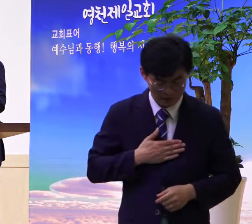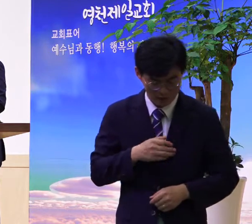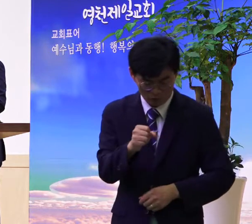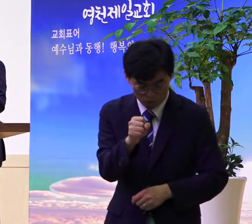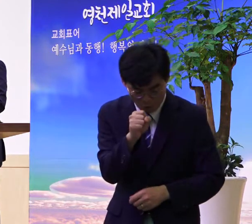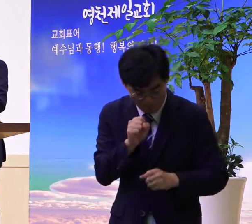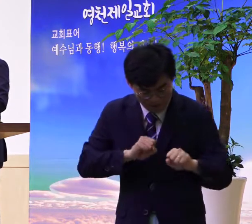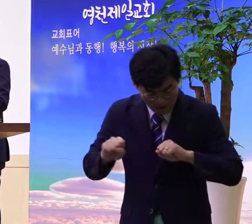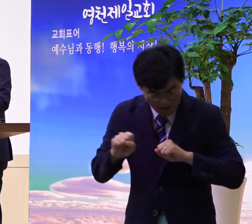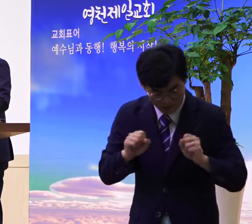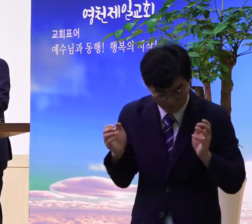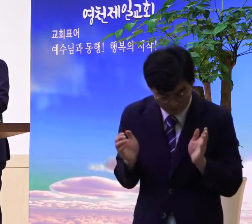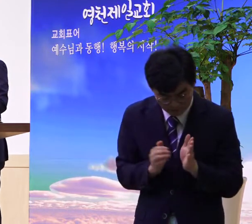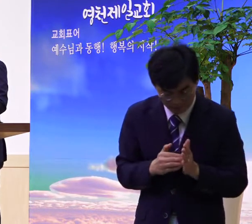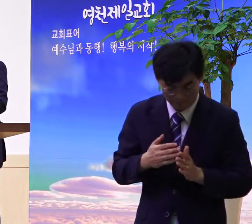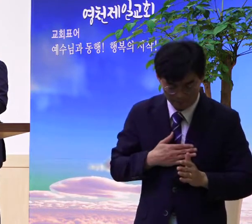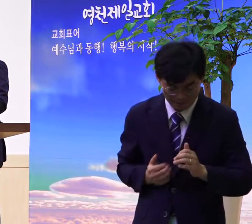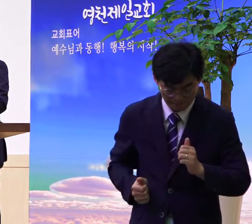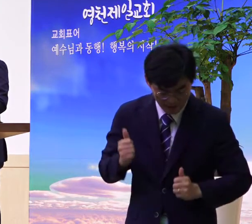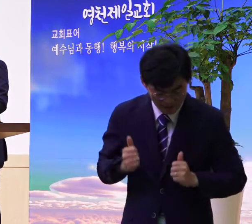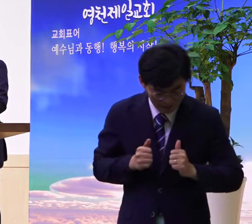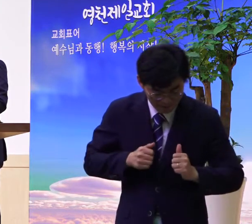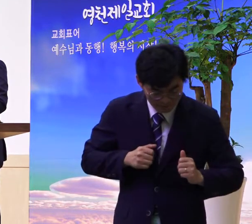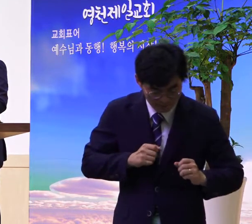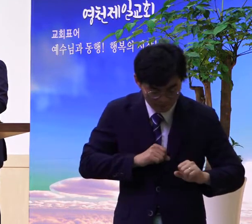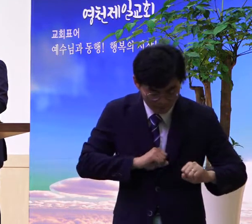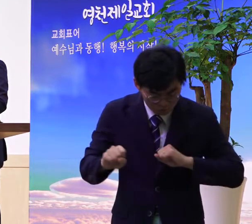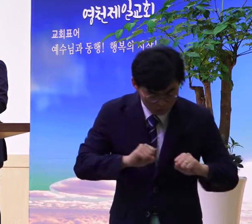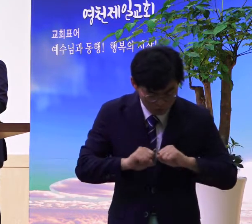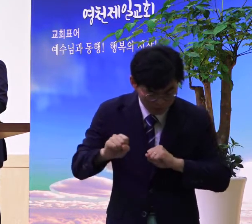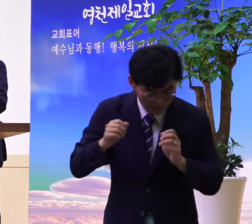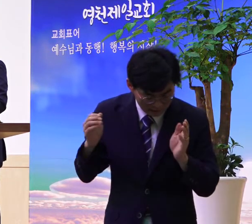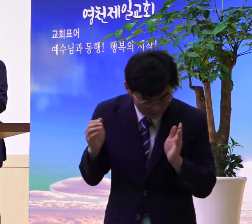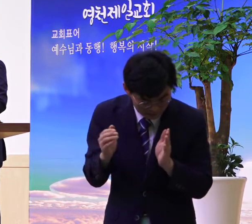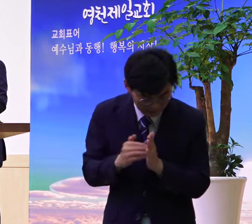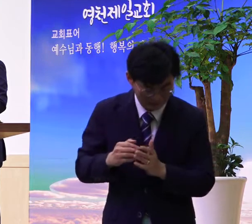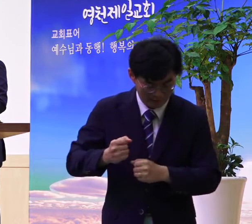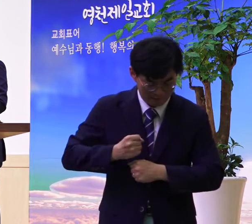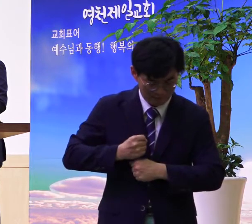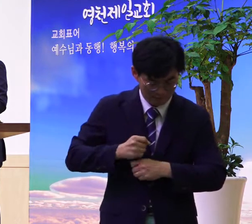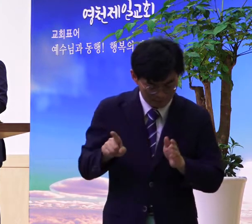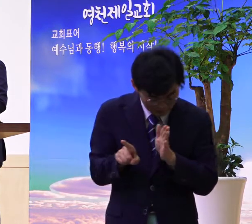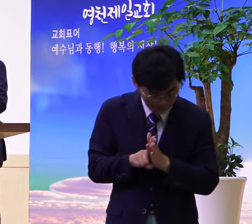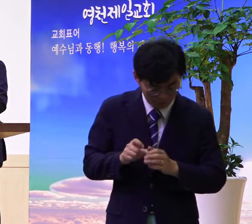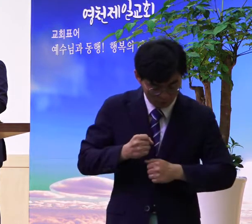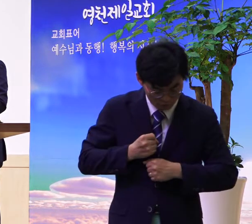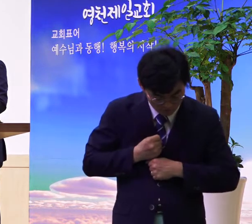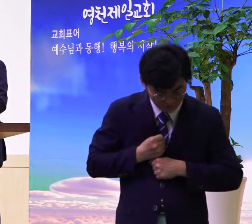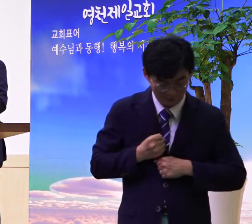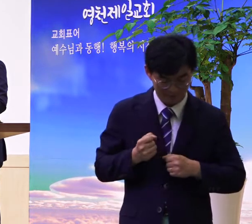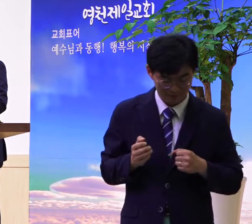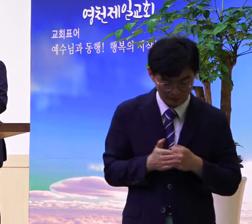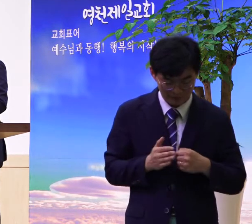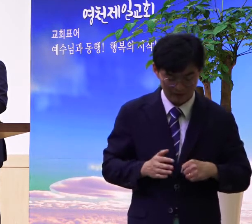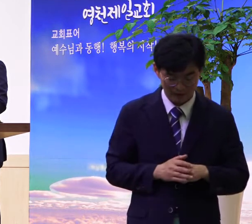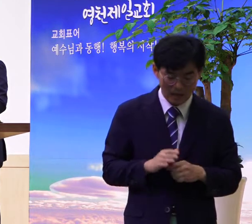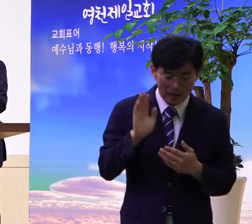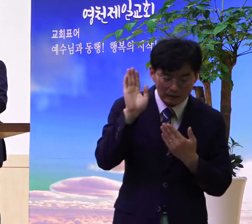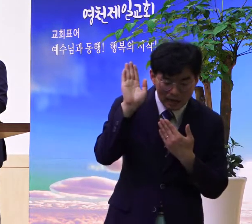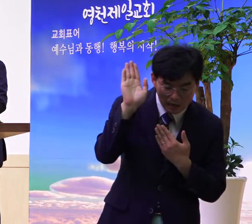싸움을 싸우고 나의 달려갈 길을 마치고 믿음을 지켰으니 이제 호로는 나를 위하여